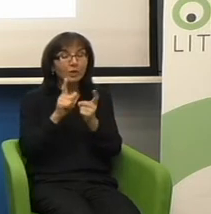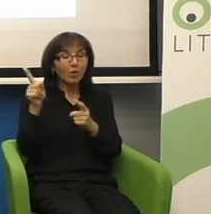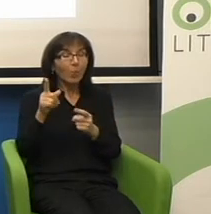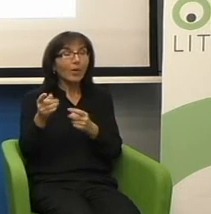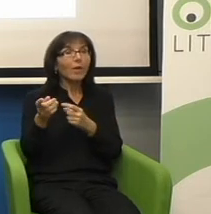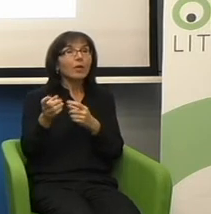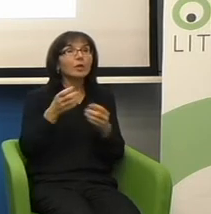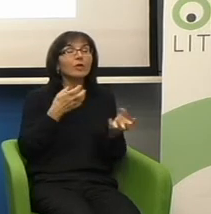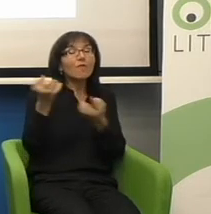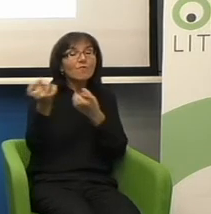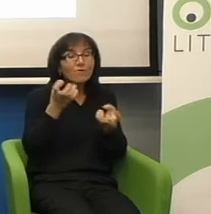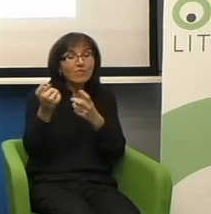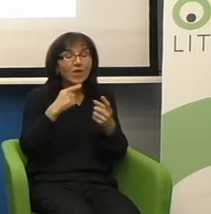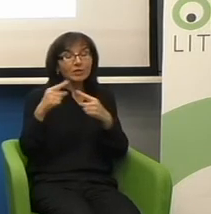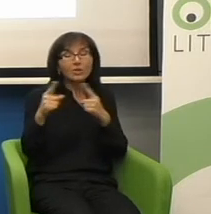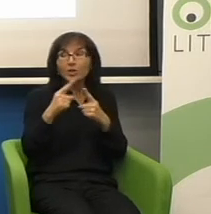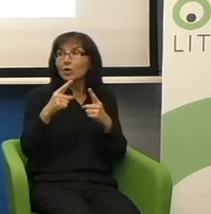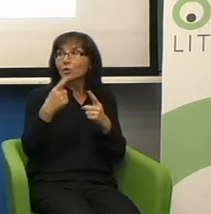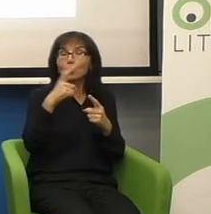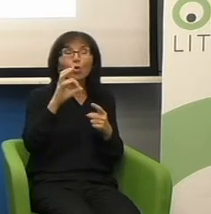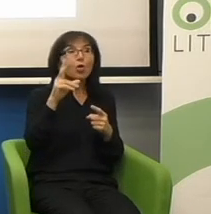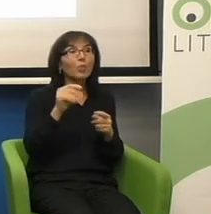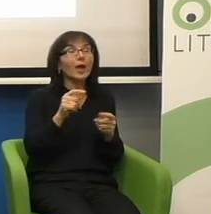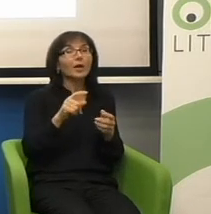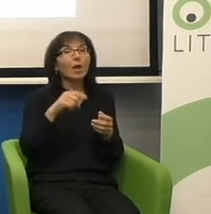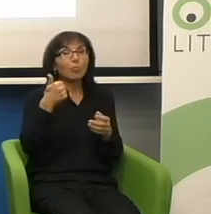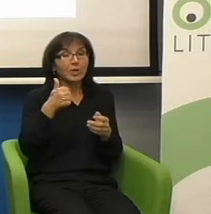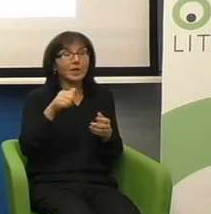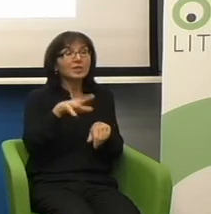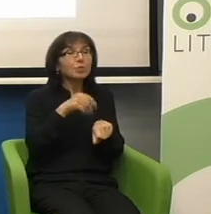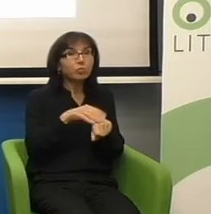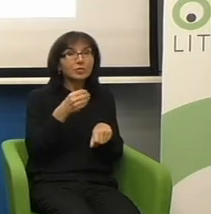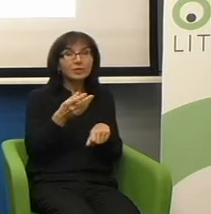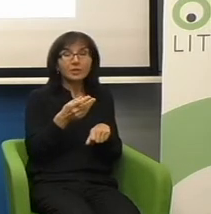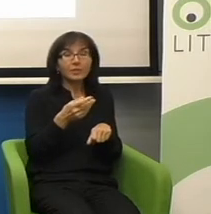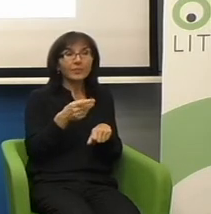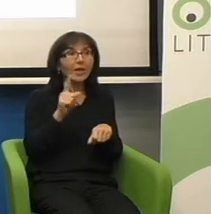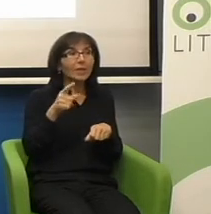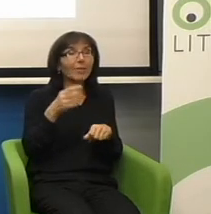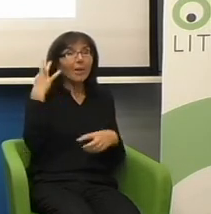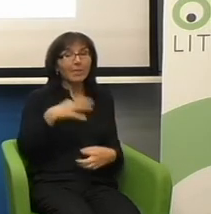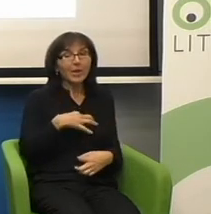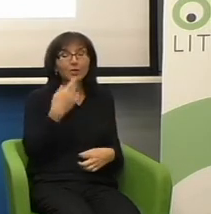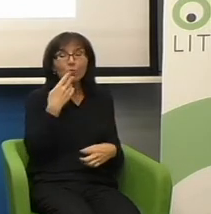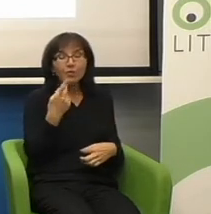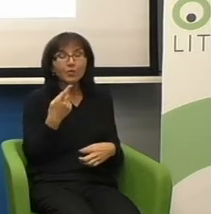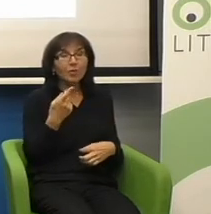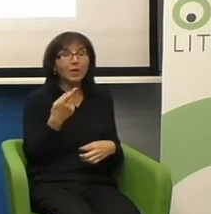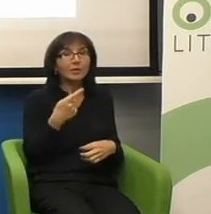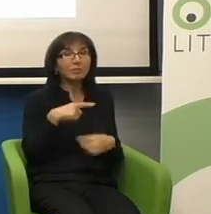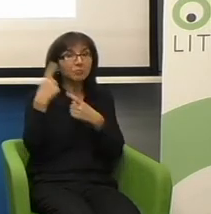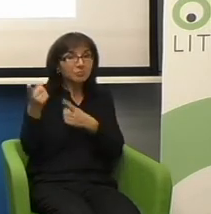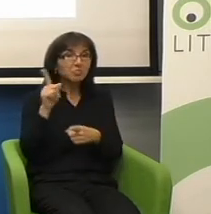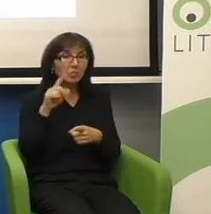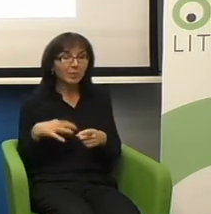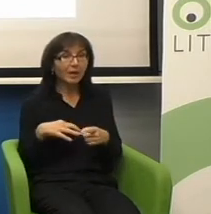Dorotą, dotyczący właśnie jeszcze pierwszego bohatera, czyli Cybulskiego. I tam zwierzyła się pani panu Markowi, że 2 lata